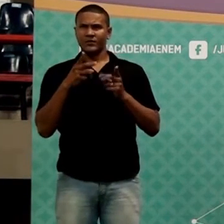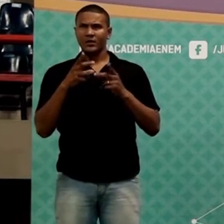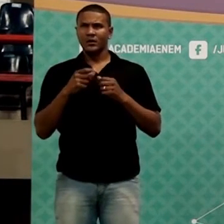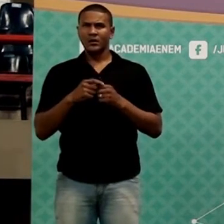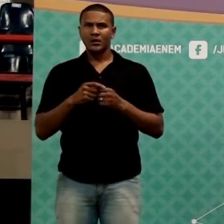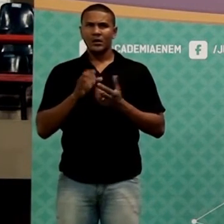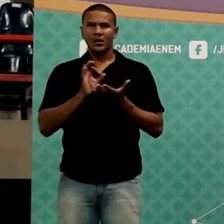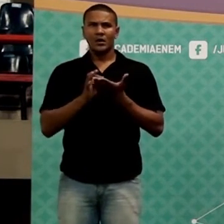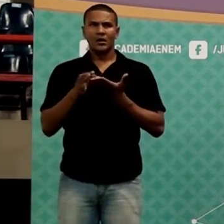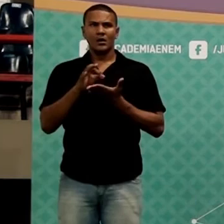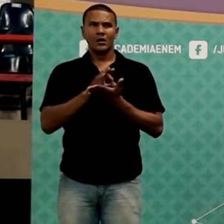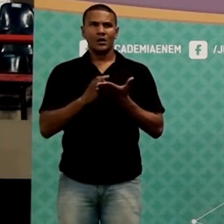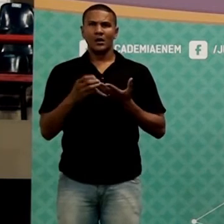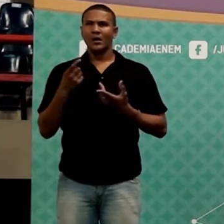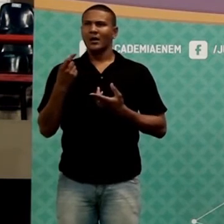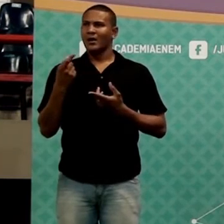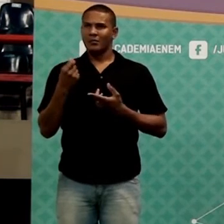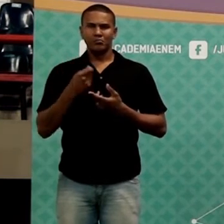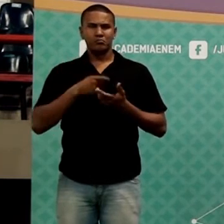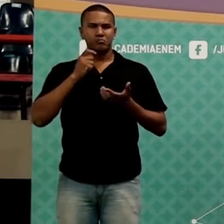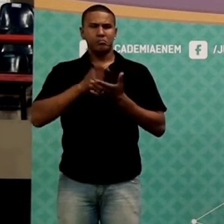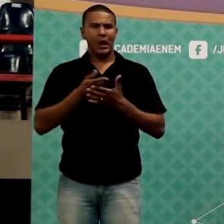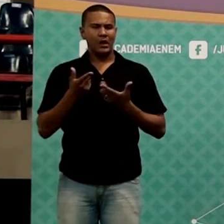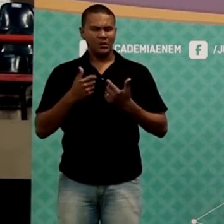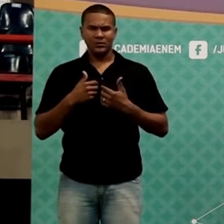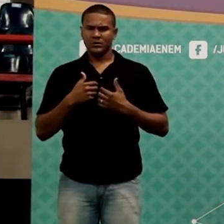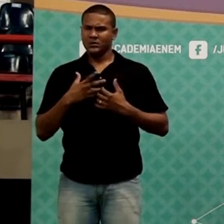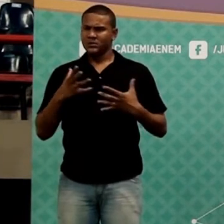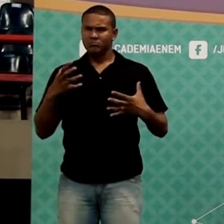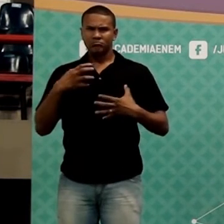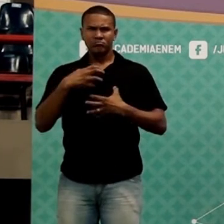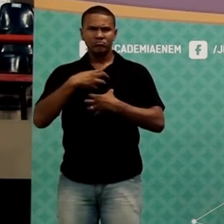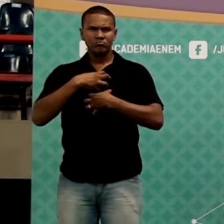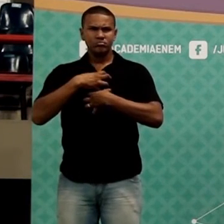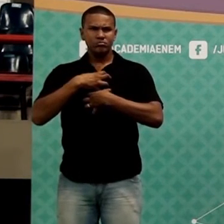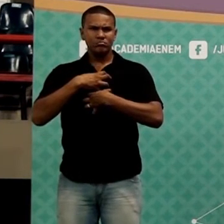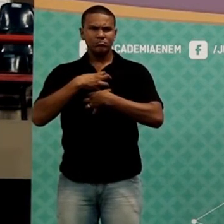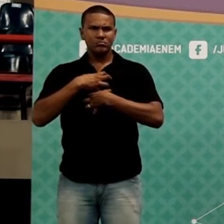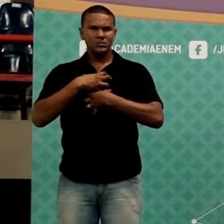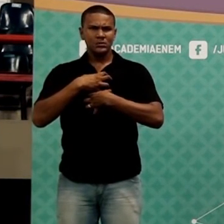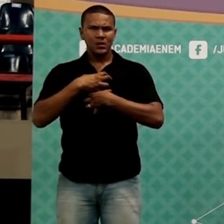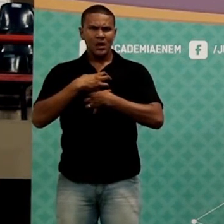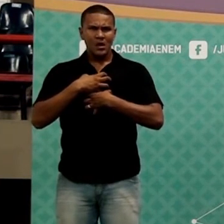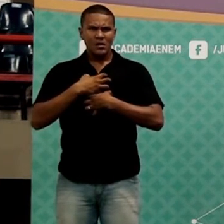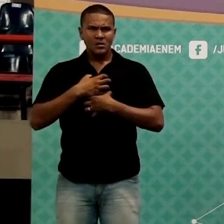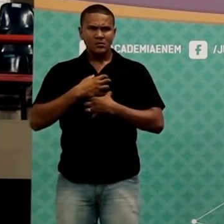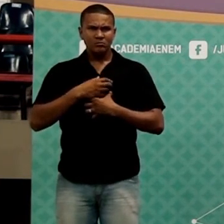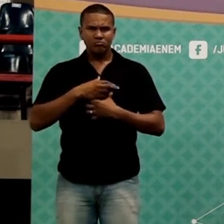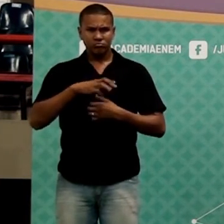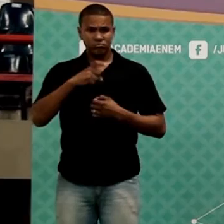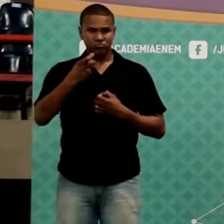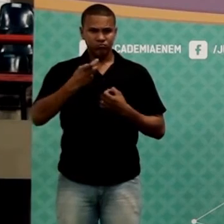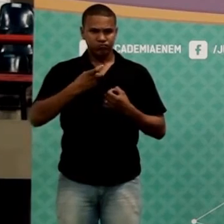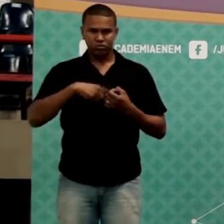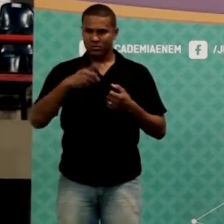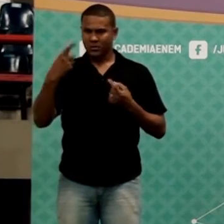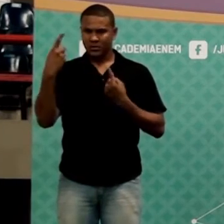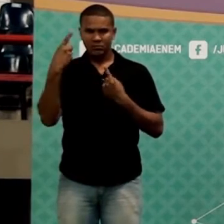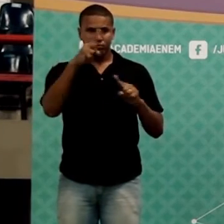moedas de ouro para falar com o Papa. Ele se sentiu tão ofendido que quando ele voltou crítico da